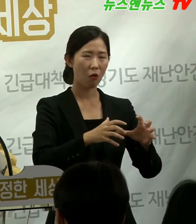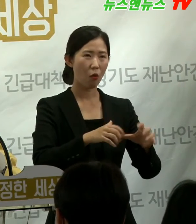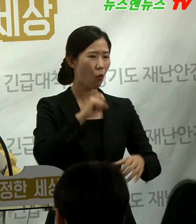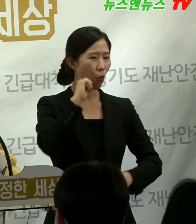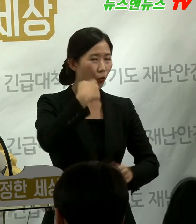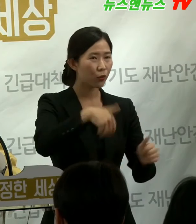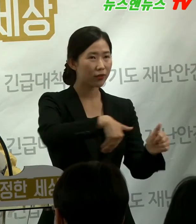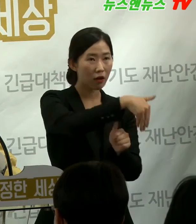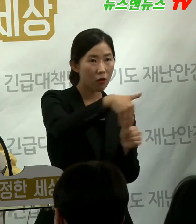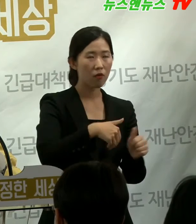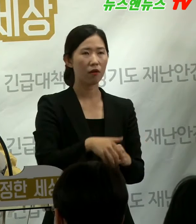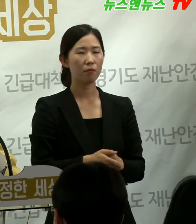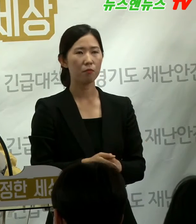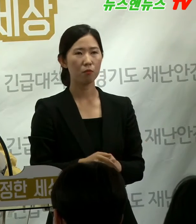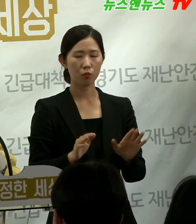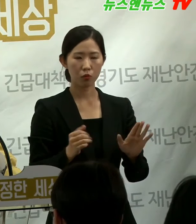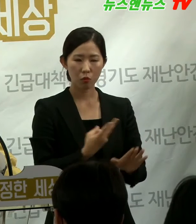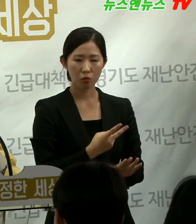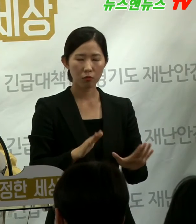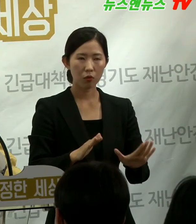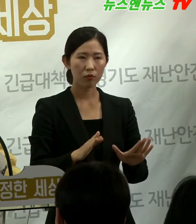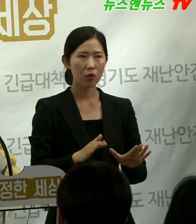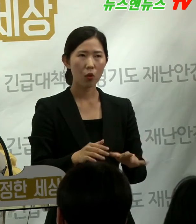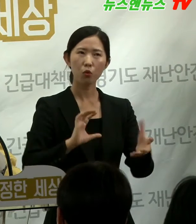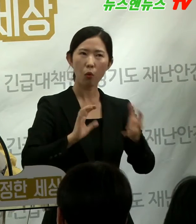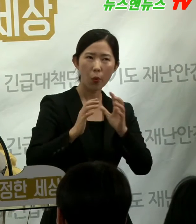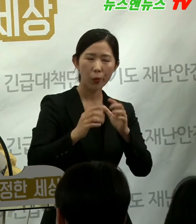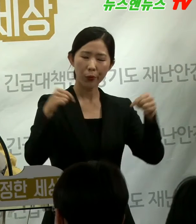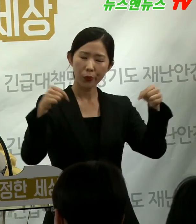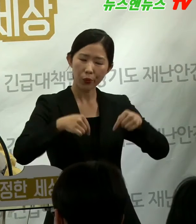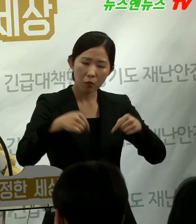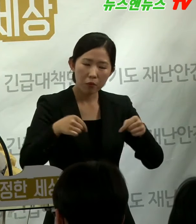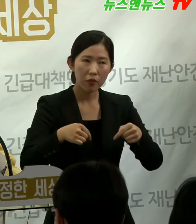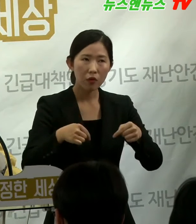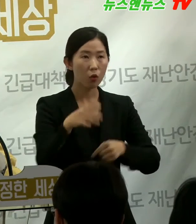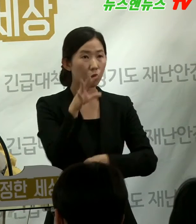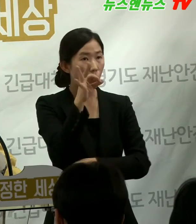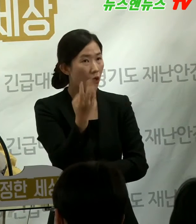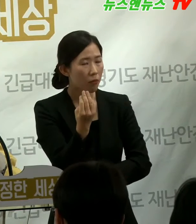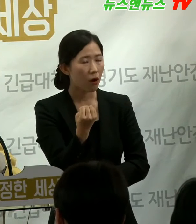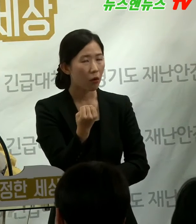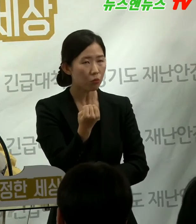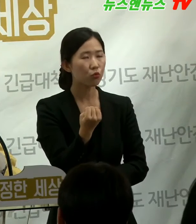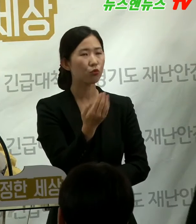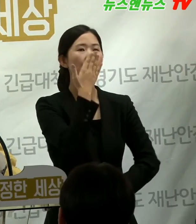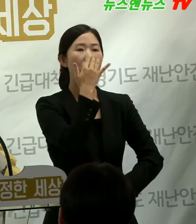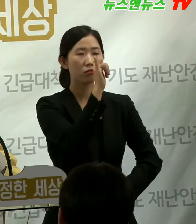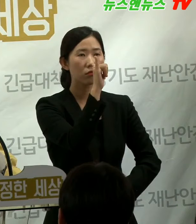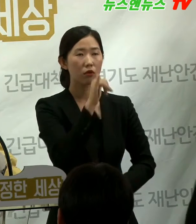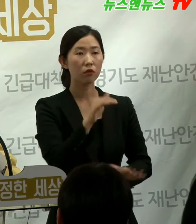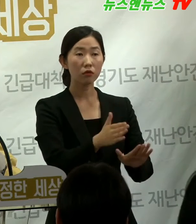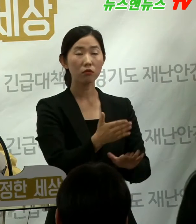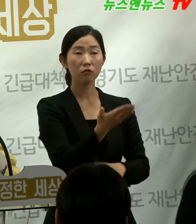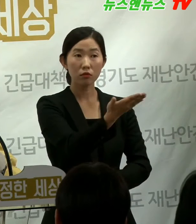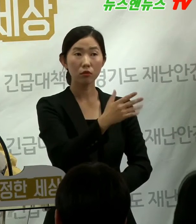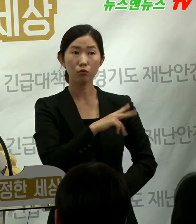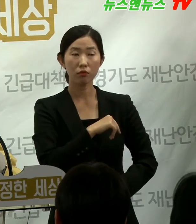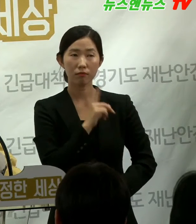토론과 협의 과정에서 일정액으로 수렴될 수도 있는 겁니다. 그분 의견이 그러시면 그분의 의견이고